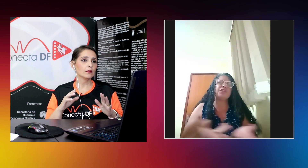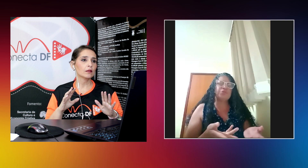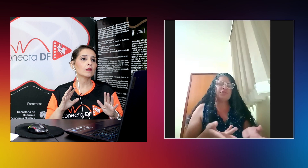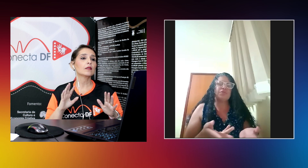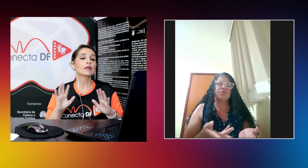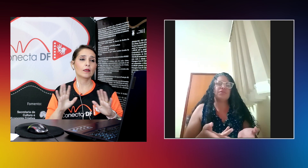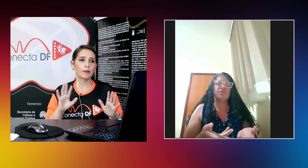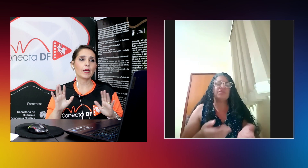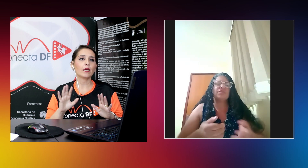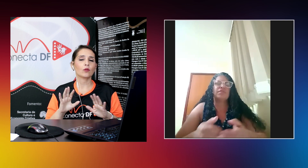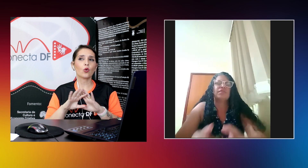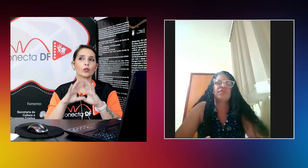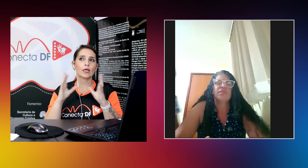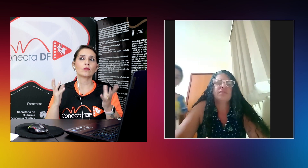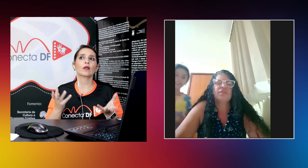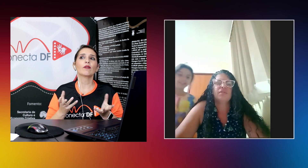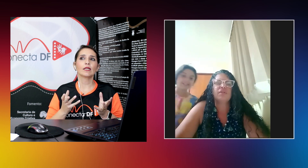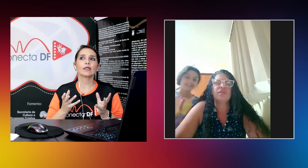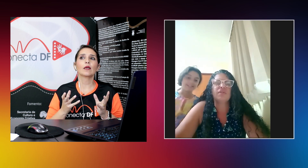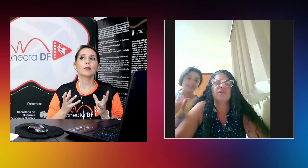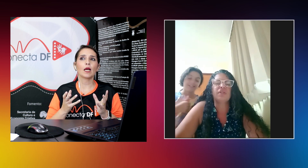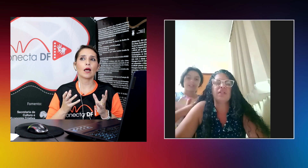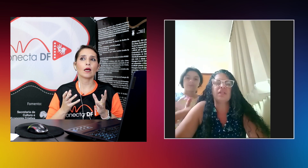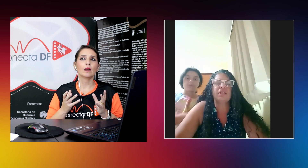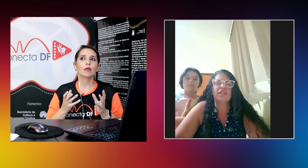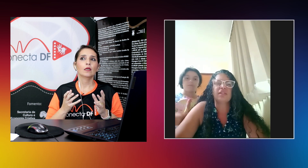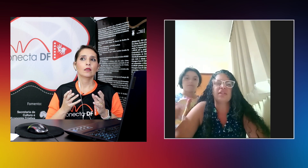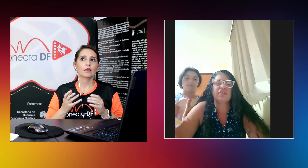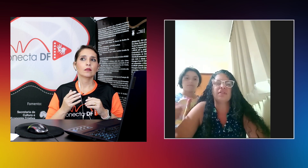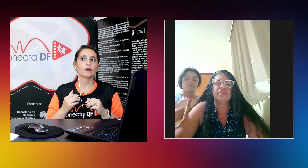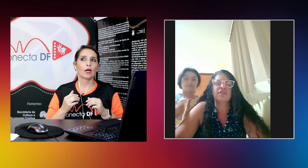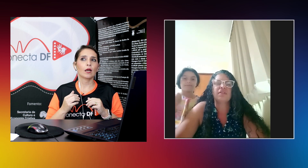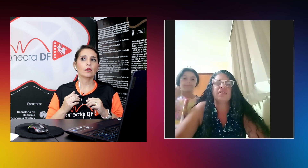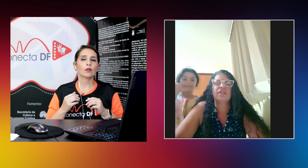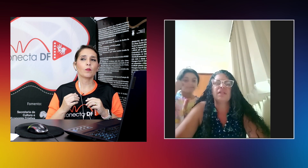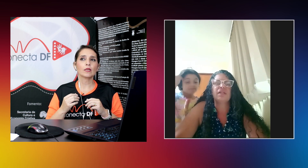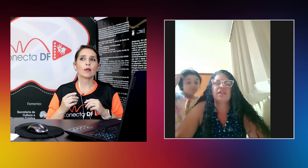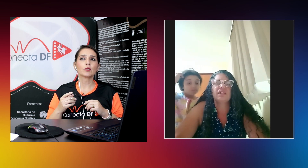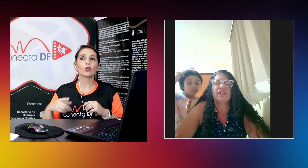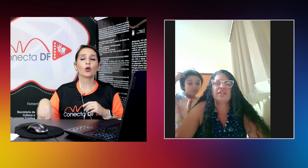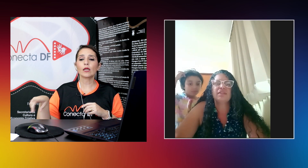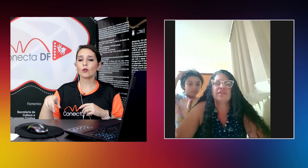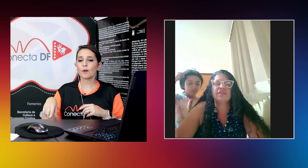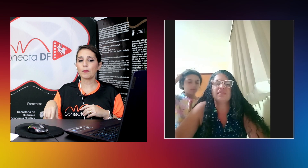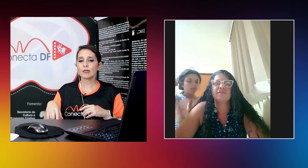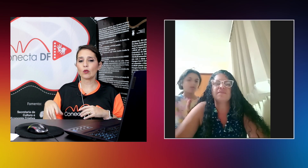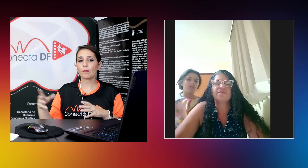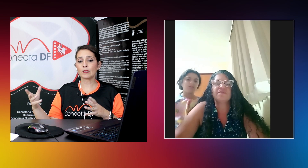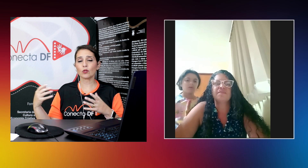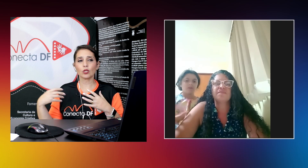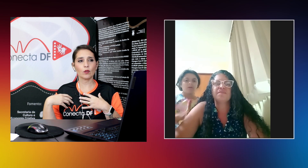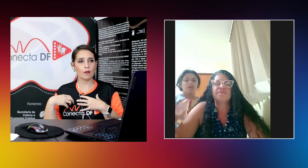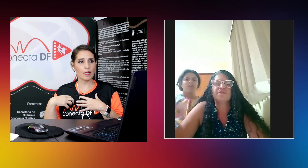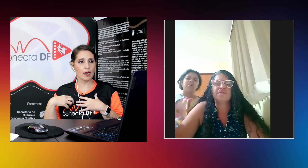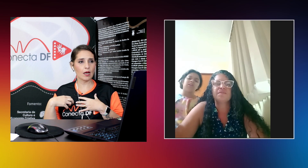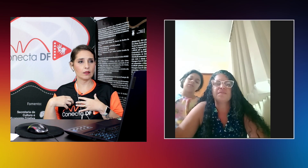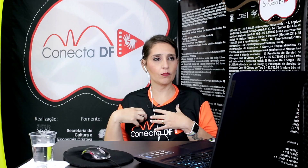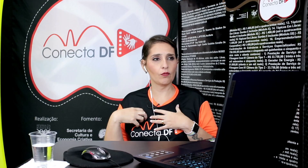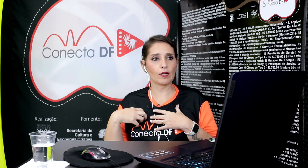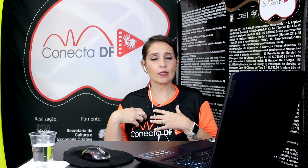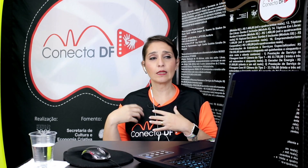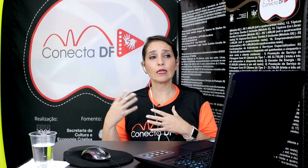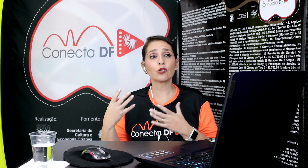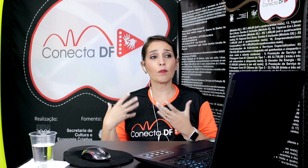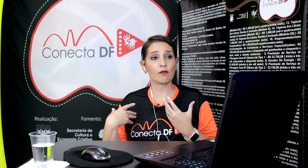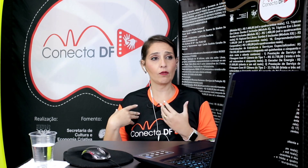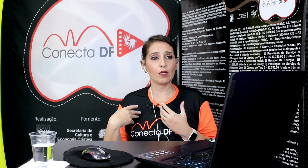bem-vindo? Também. O contexto é que vai determinar. Tá? Então, por exemplo, se eu estou olhando para a pessoa chegou na minha casa, eu vou